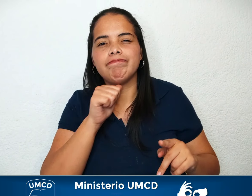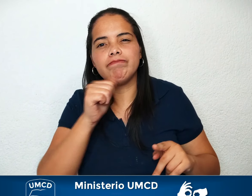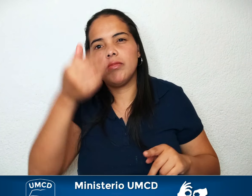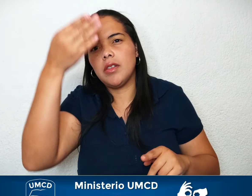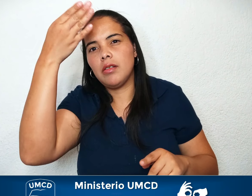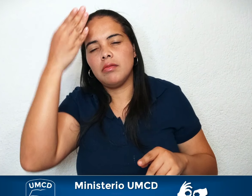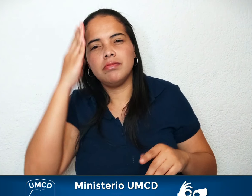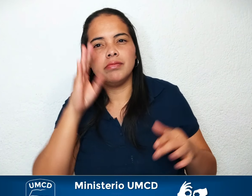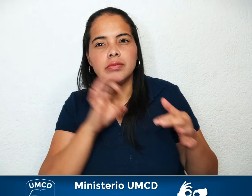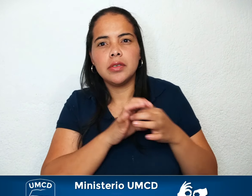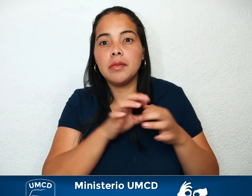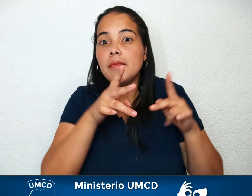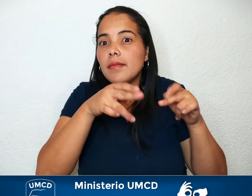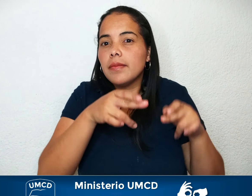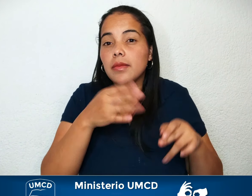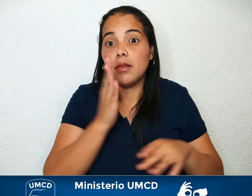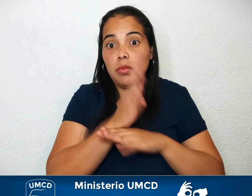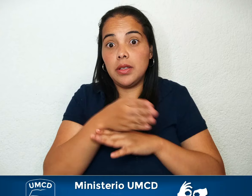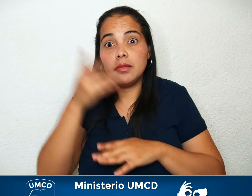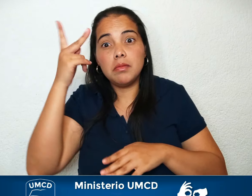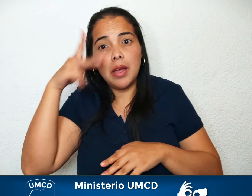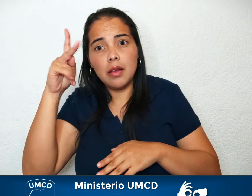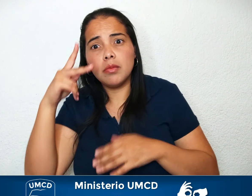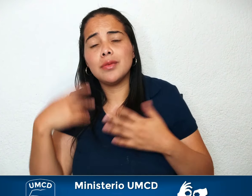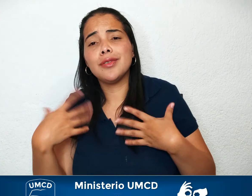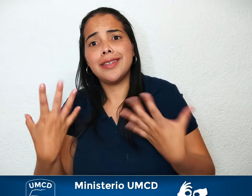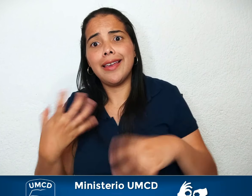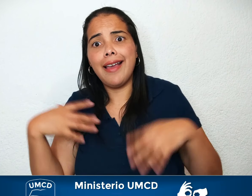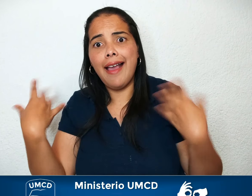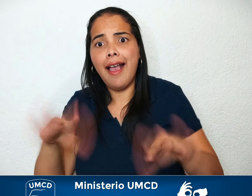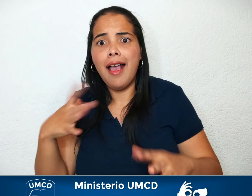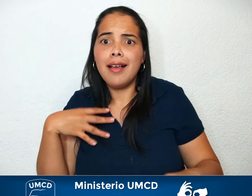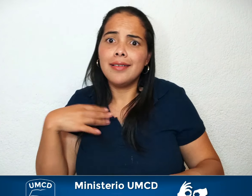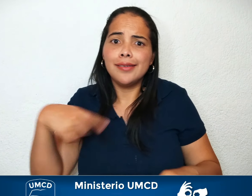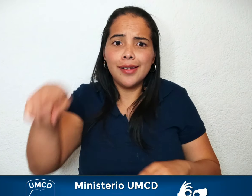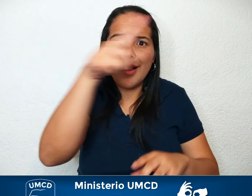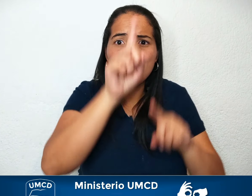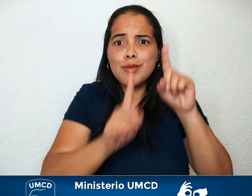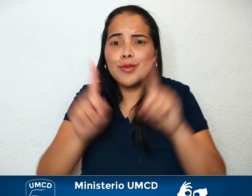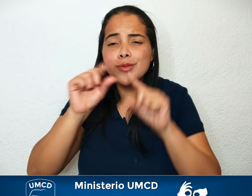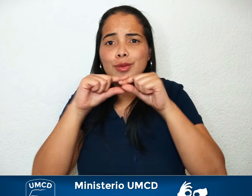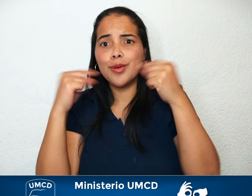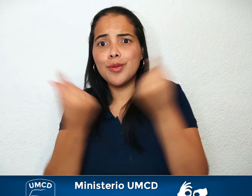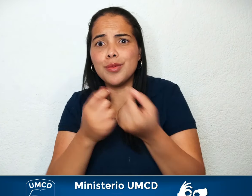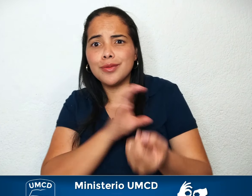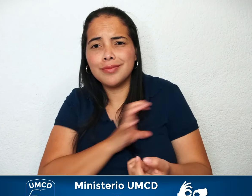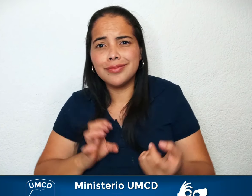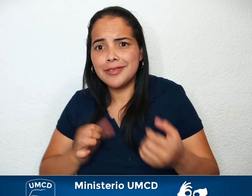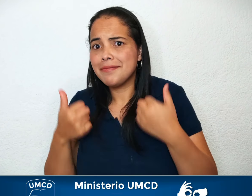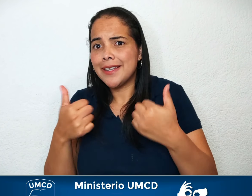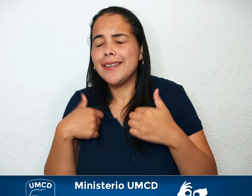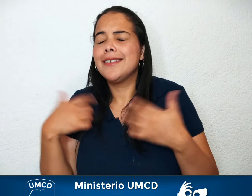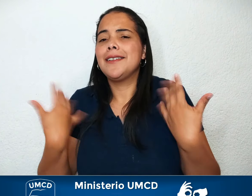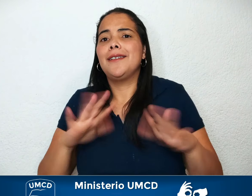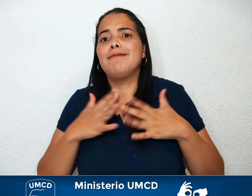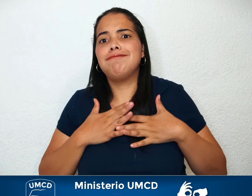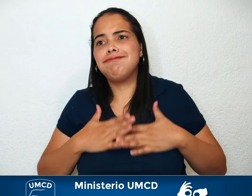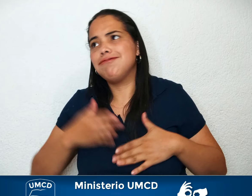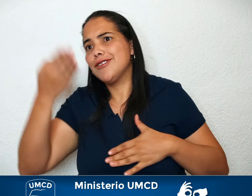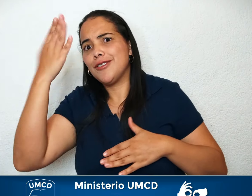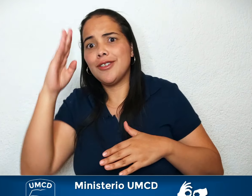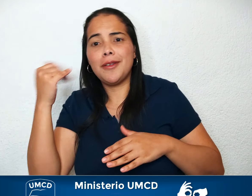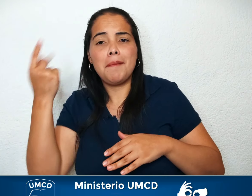en esta ciudad donde Pablo había alcanzado a un grupo de creyentes, pero lamentablemente el